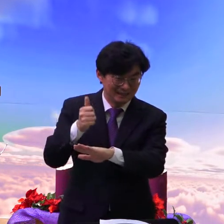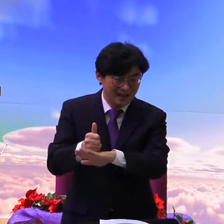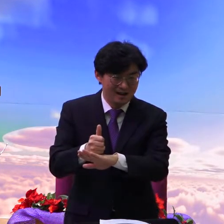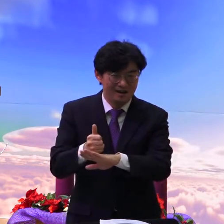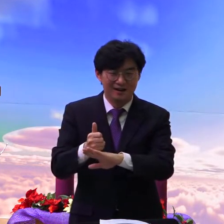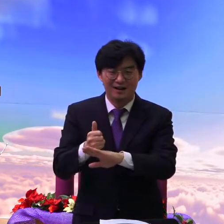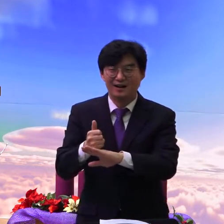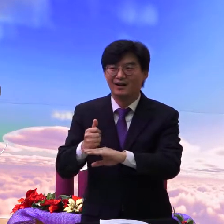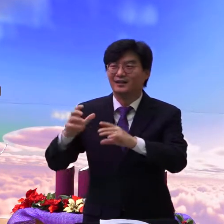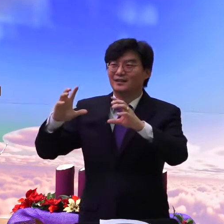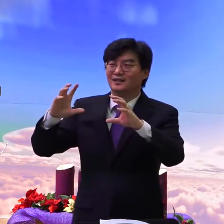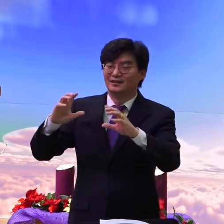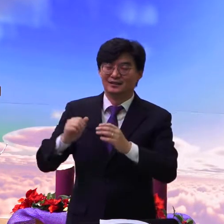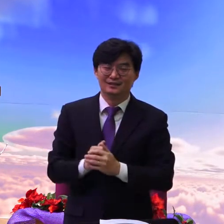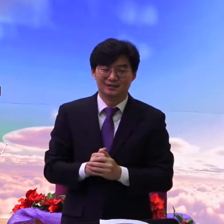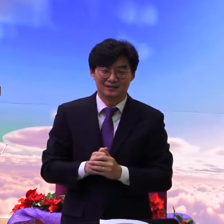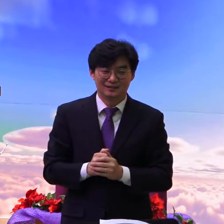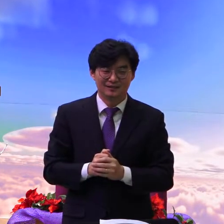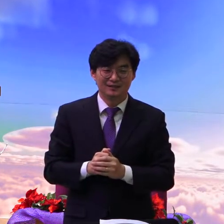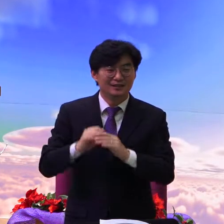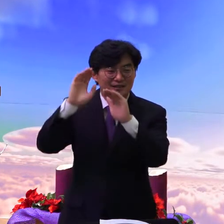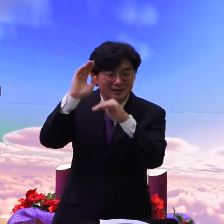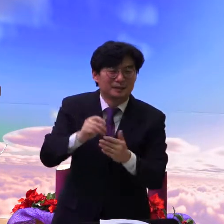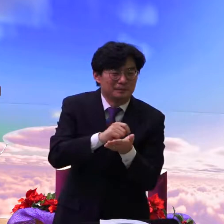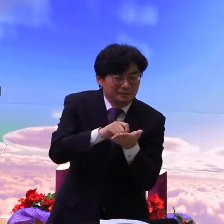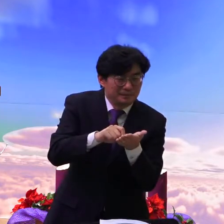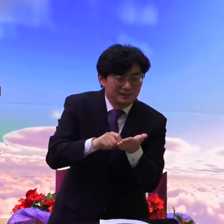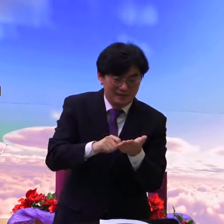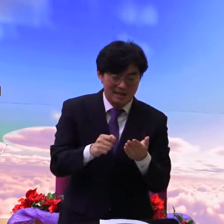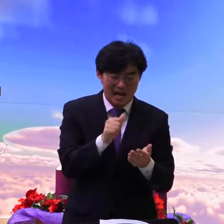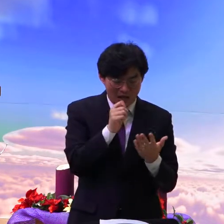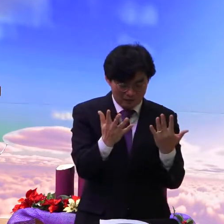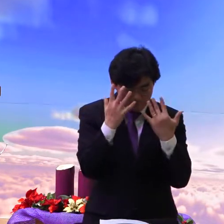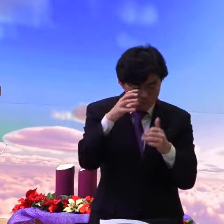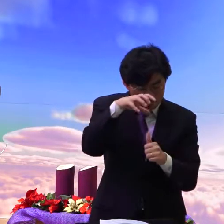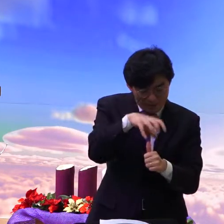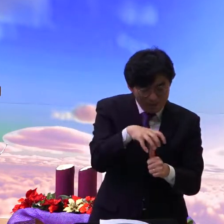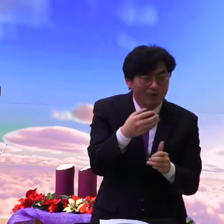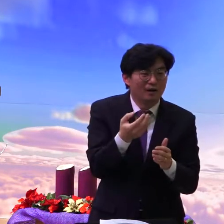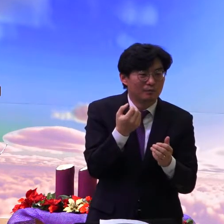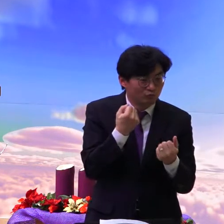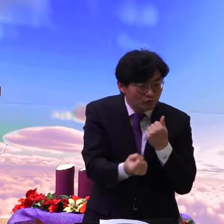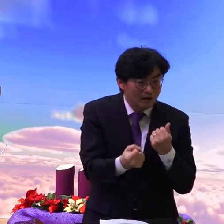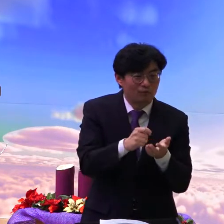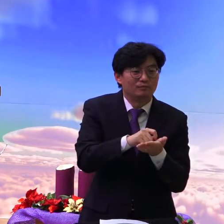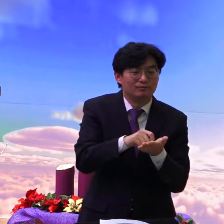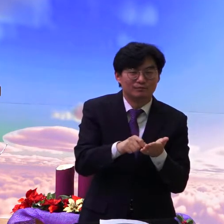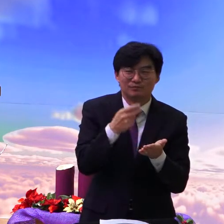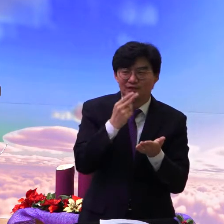메시지가 감옥에서 쓰고 감옥에서 전하는 메시지였던 것이죠.